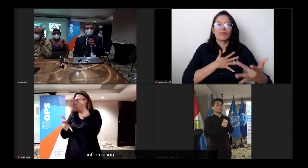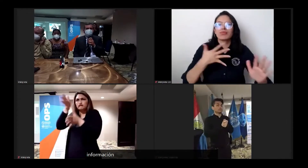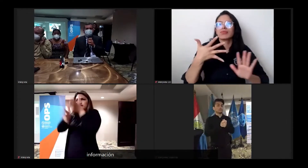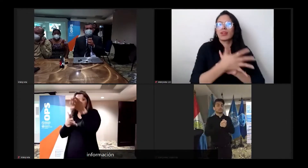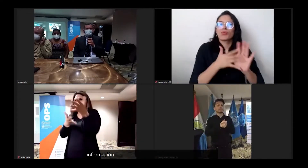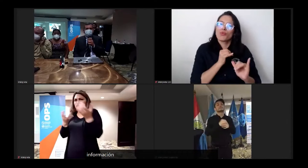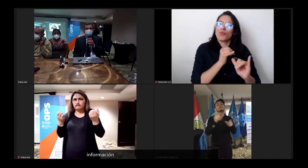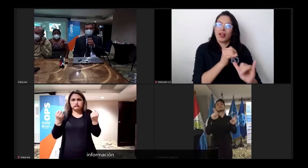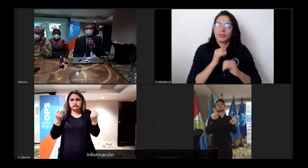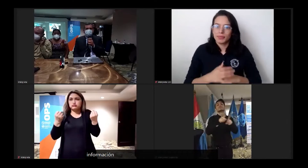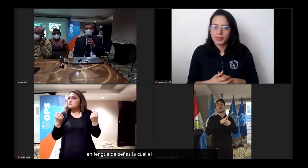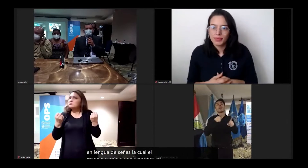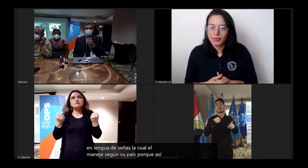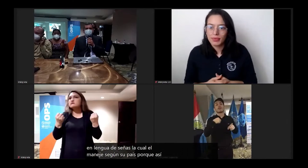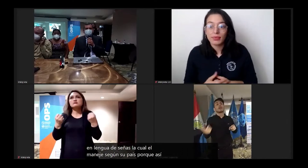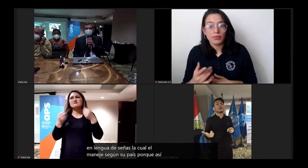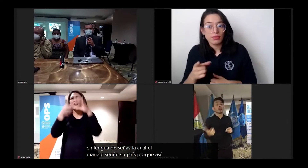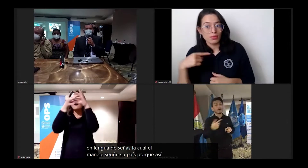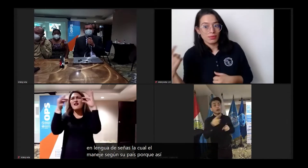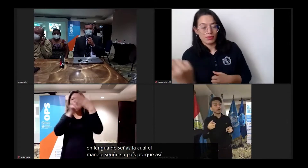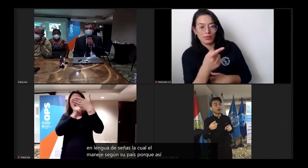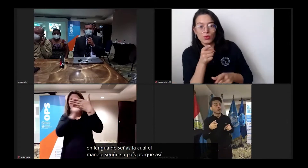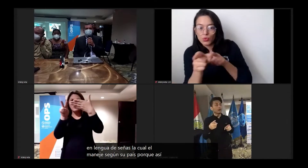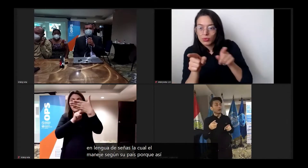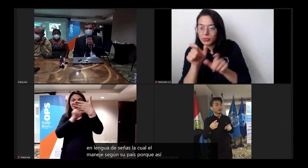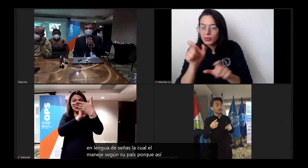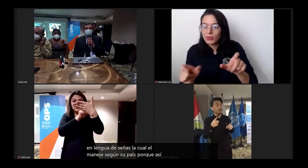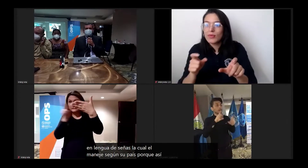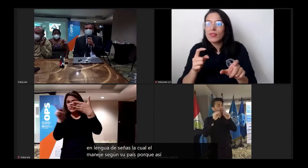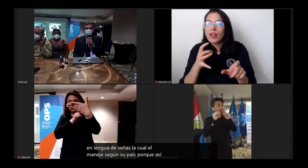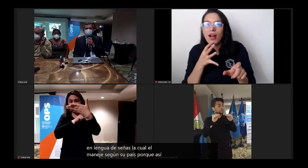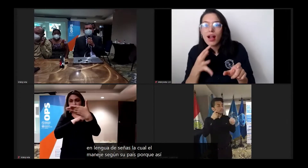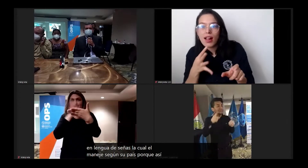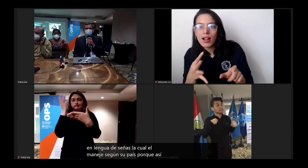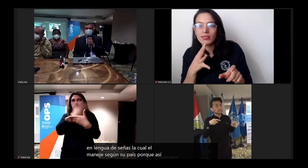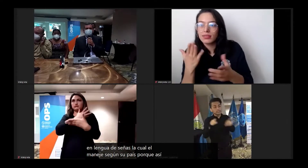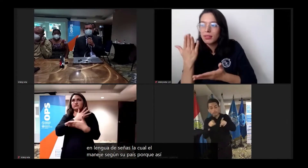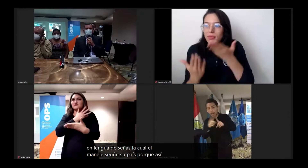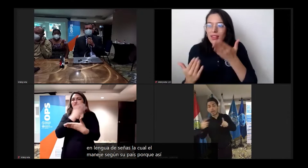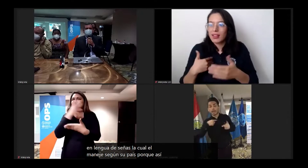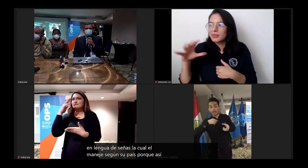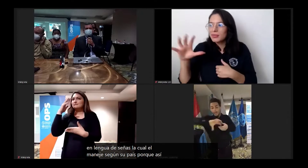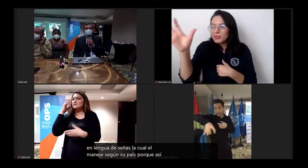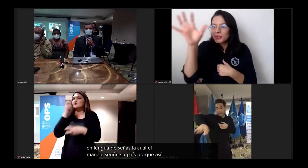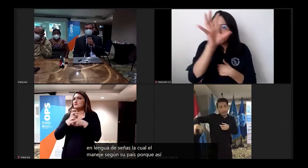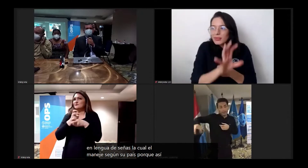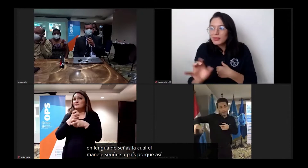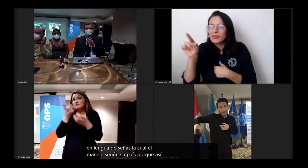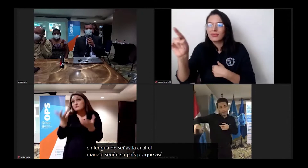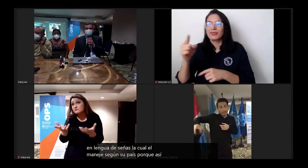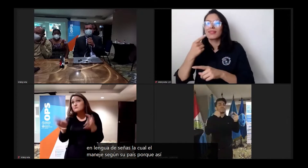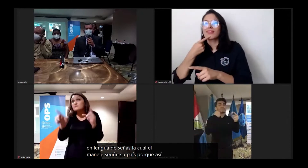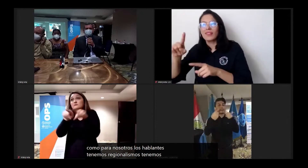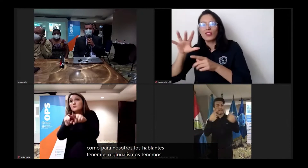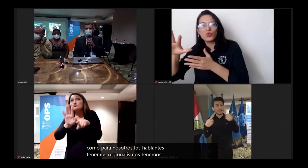para nosotros los hablantes, tenemos regionalismos, tenemos dialectos, tenemos